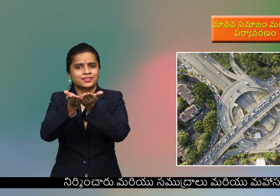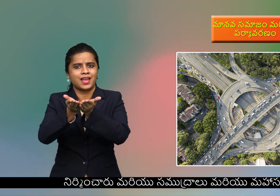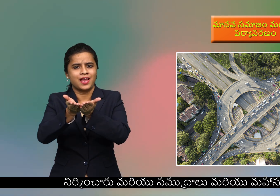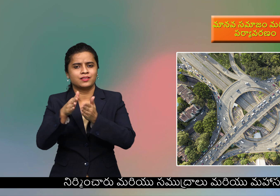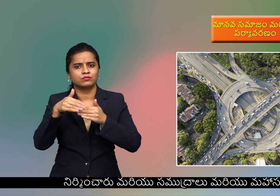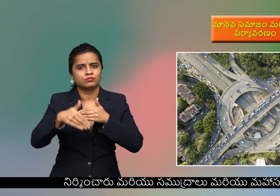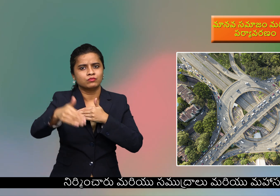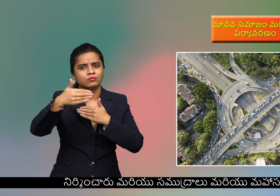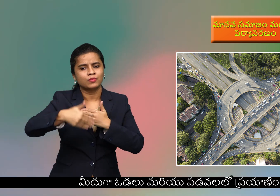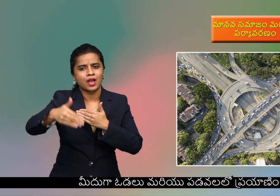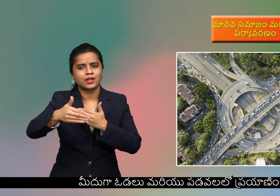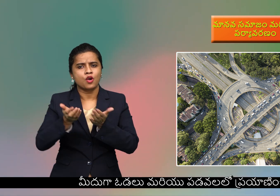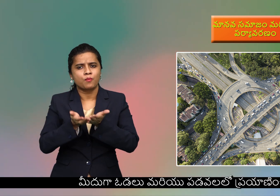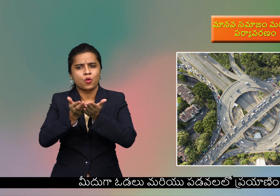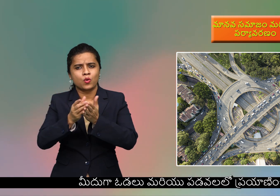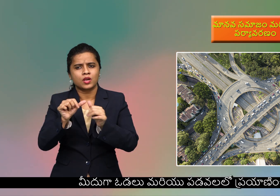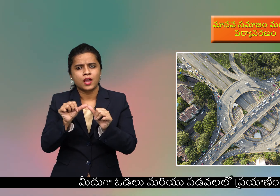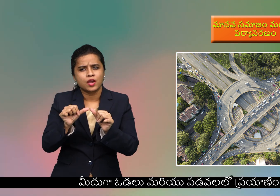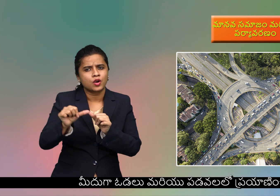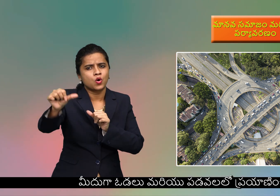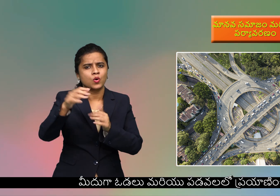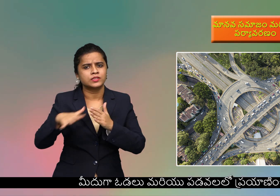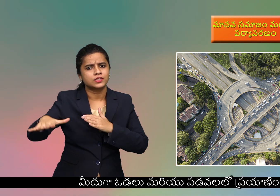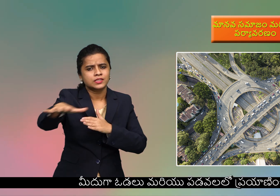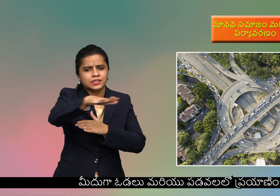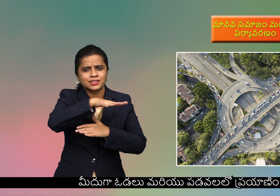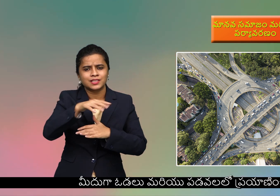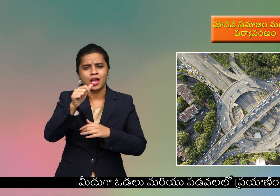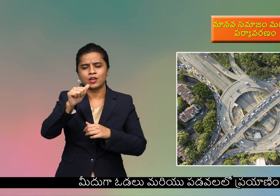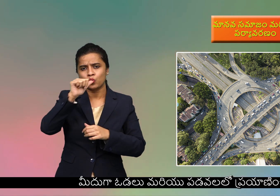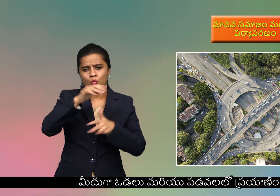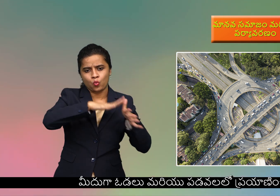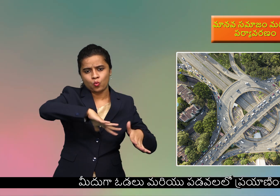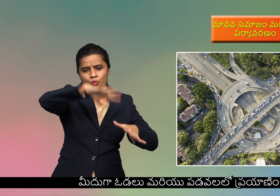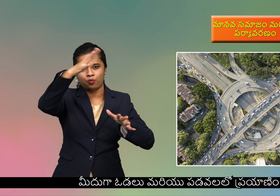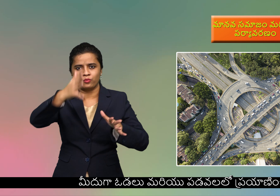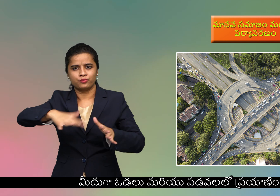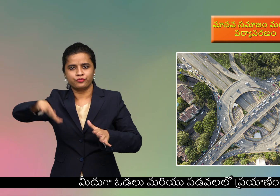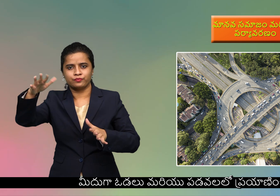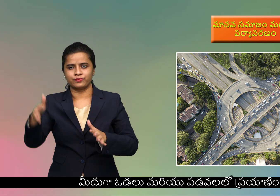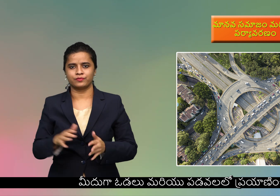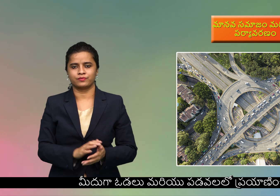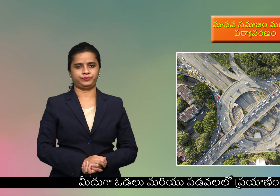మరియు మహాసముద్రాల మీదుగా ఓడలు మరియు పడవలలో ప్రయాణించారు.